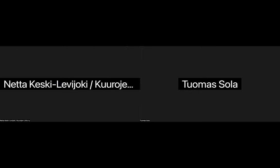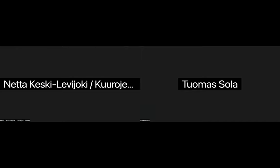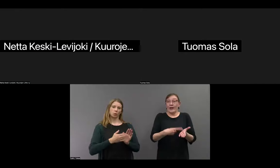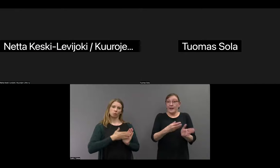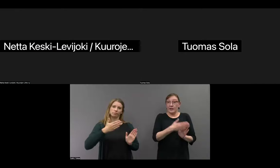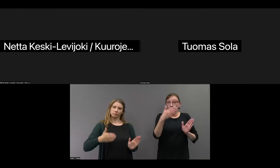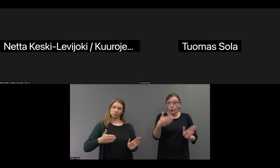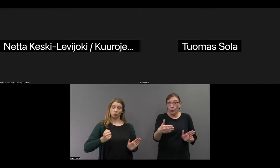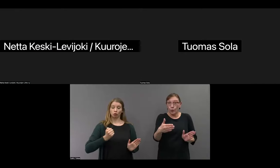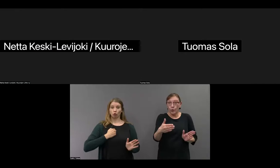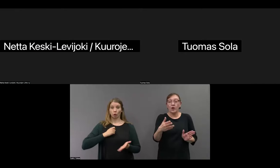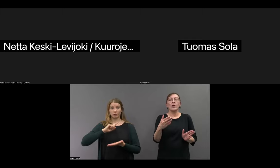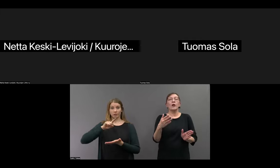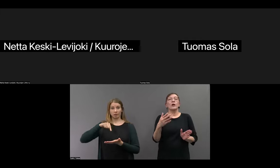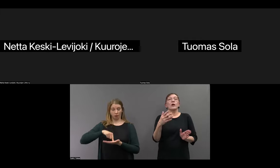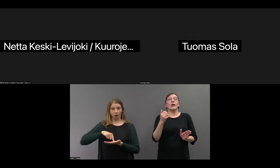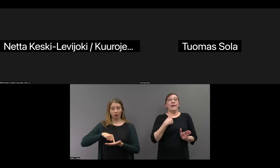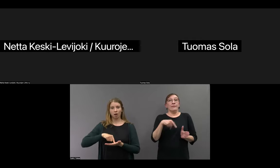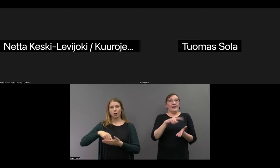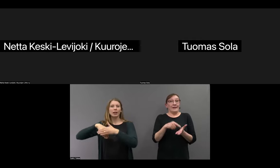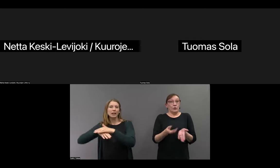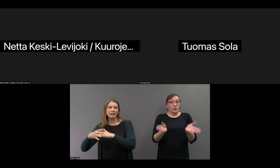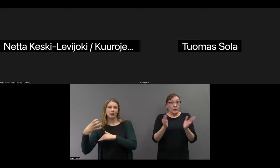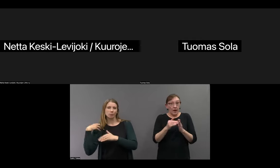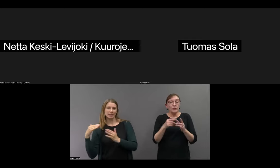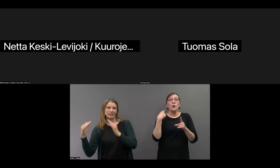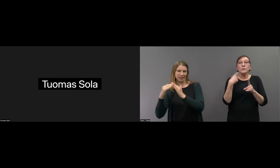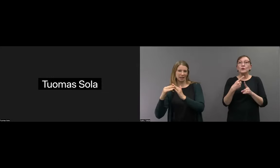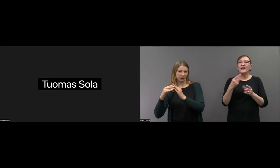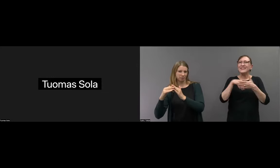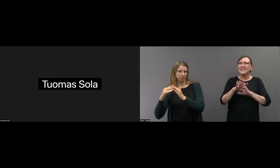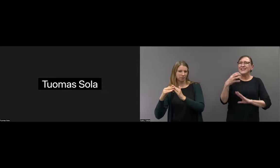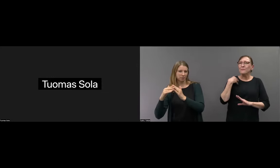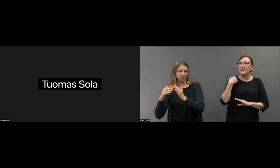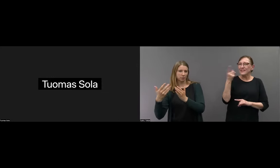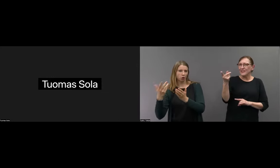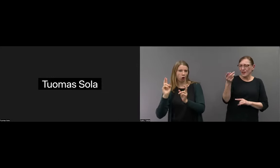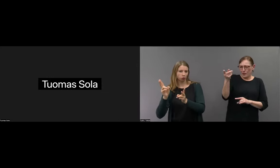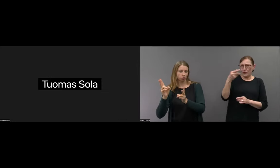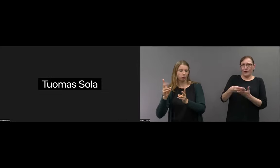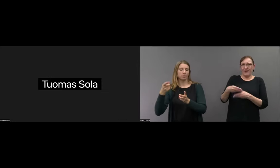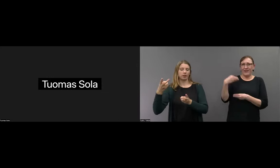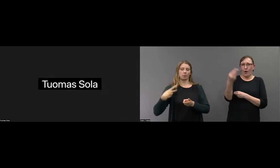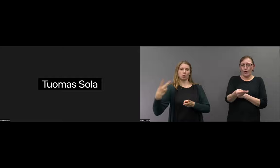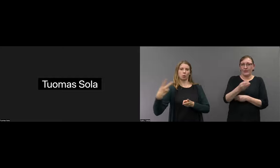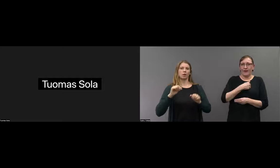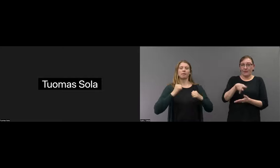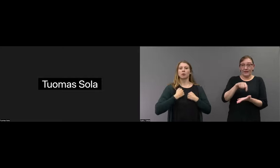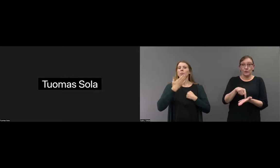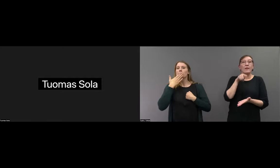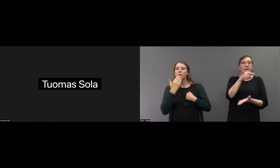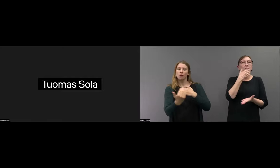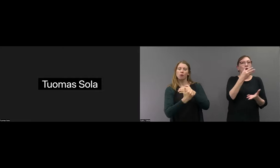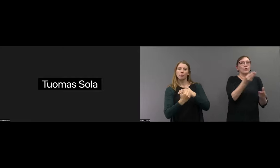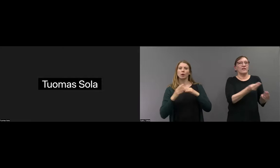ja sisäministeriö, joka sitten viime kädessä rahoittaa hätäkeskuslaitosta, niin saa ihan hyviä kommentteja siitä, että miten palvelua voisi jatkossa tehdä.